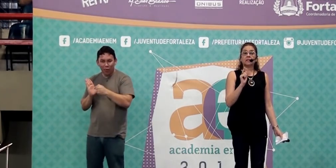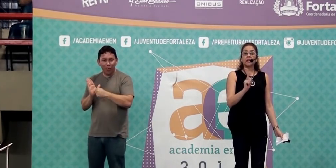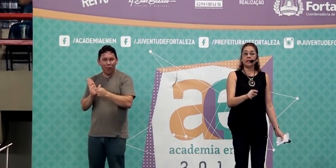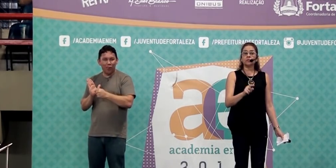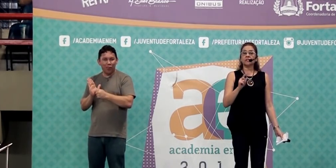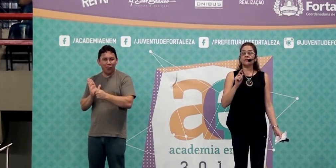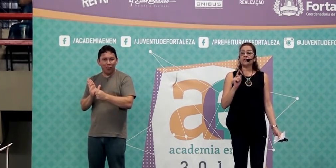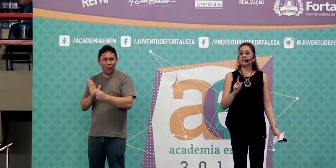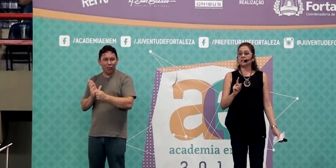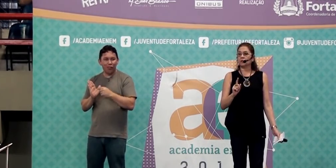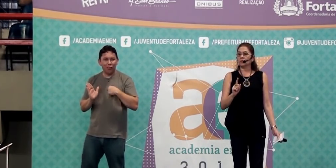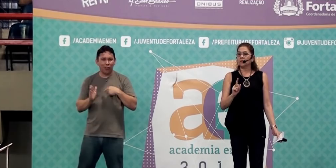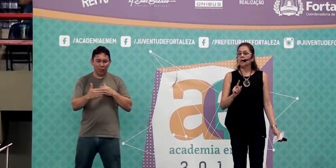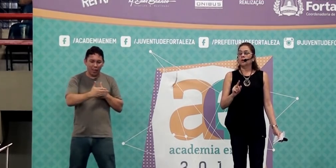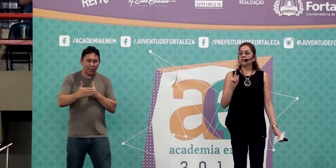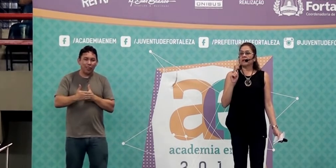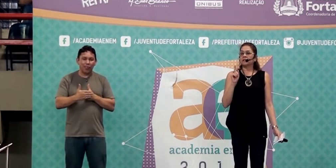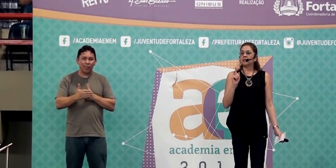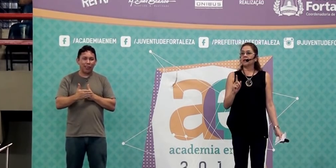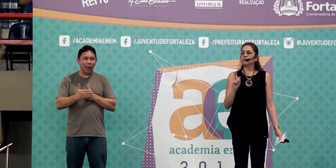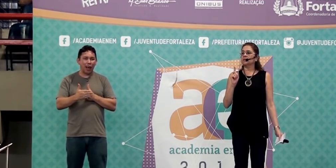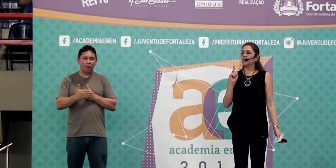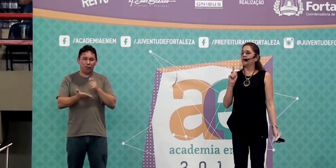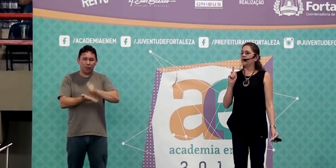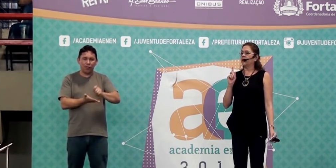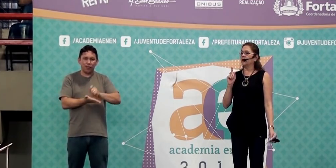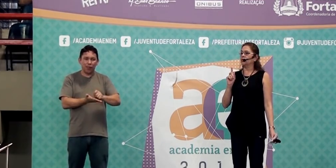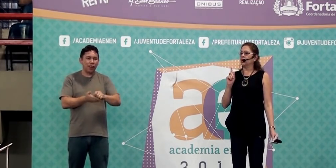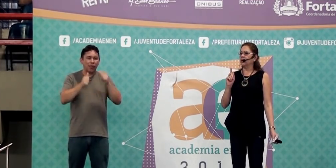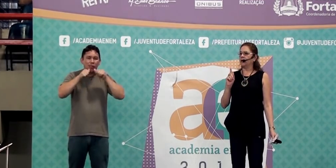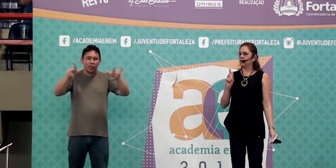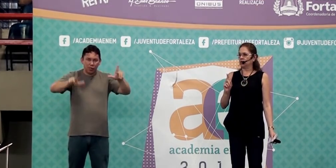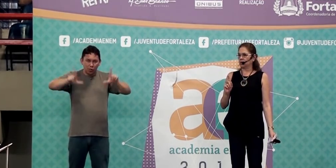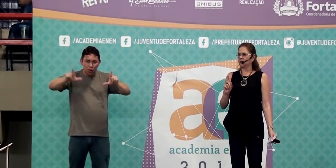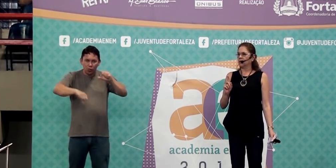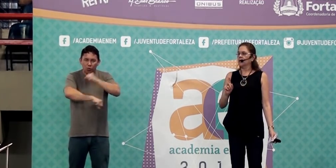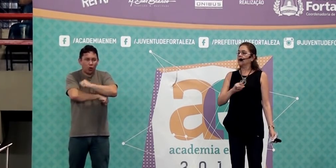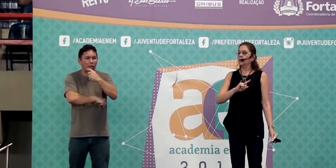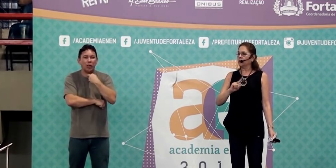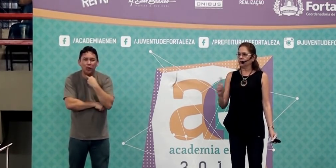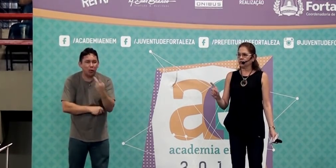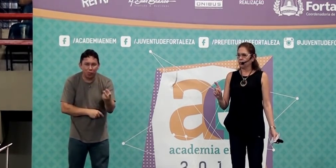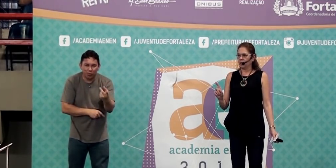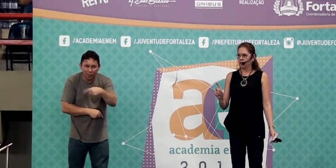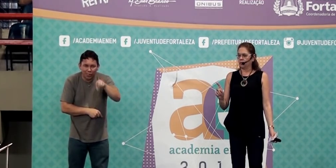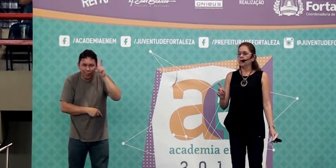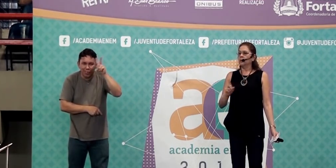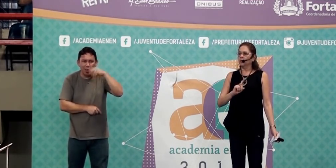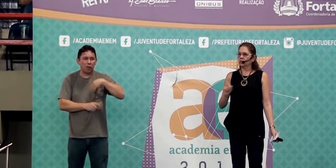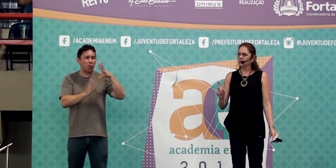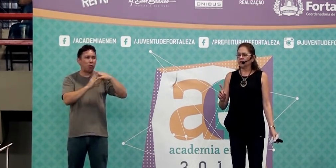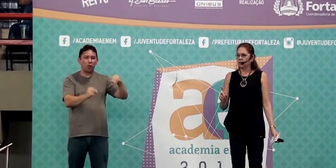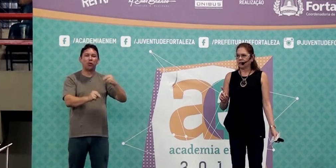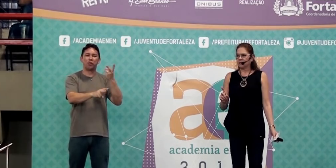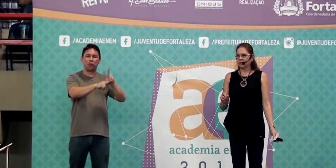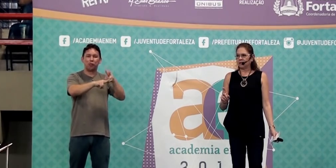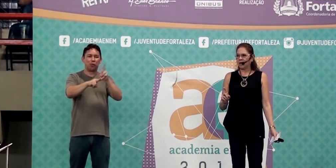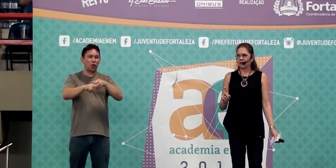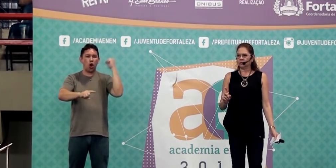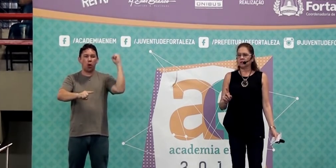entraves, escritos e físicos. Os escritos se referem aos jornalistas, que muitos sumiram, muitos